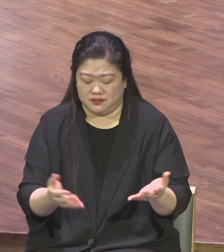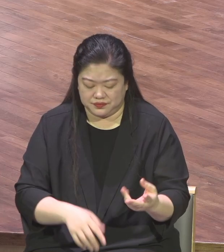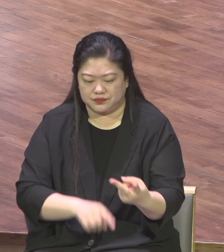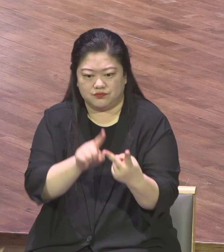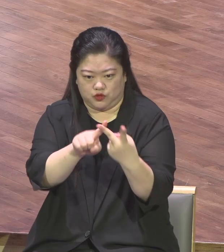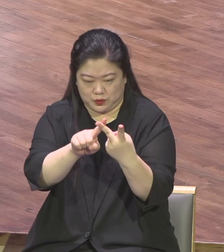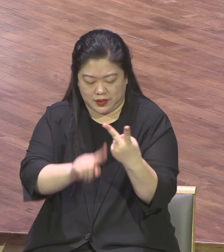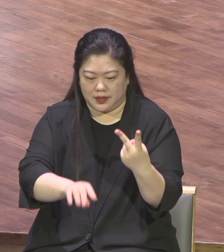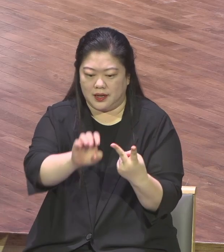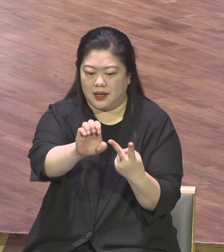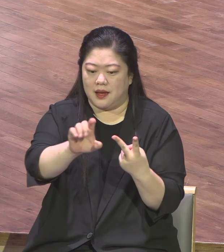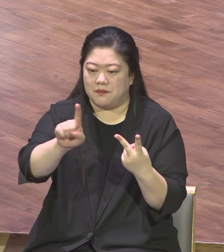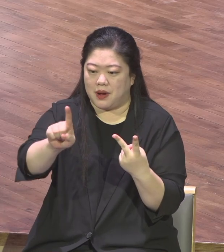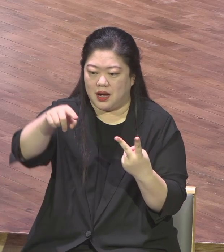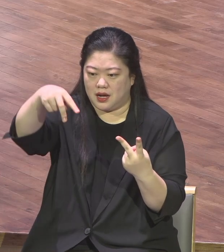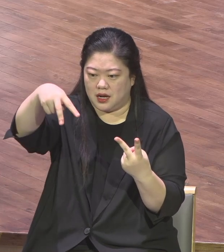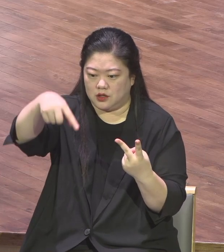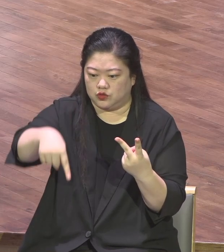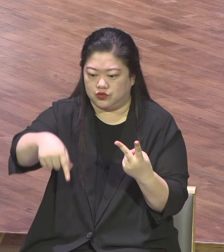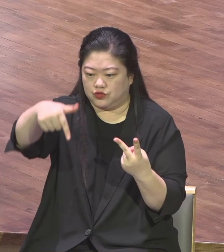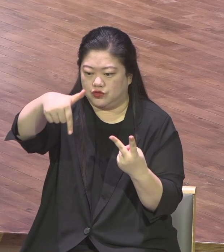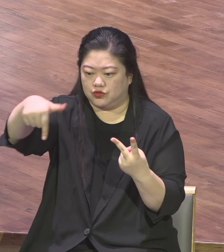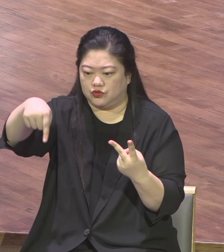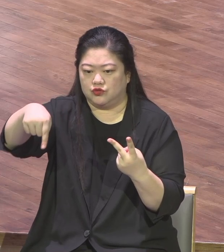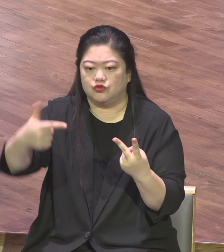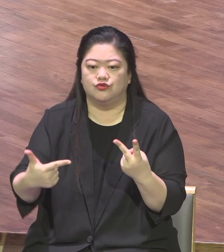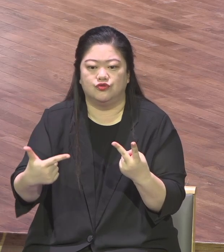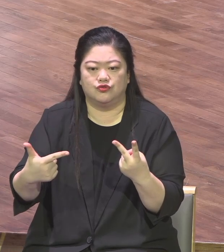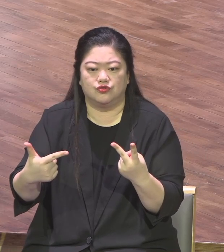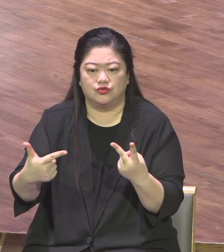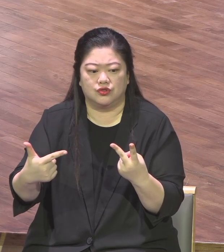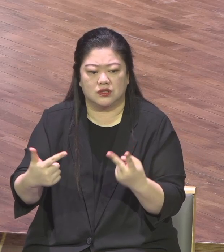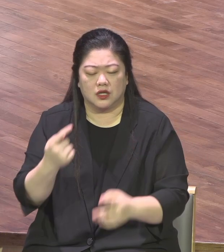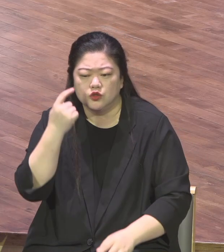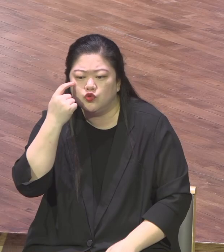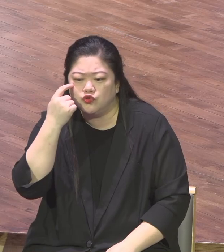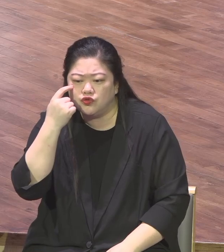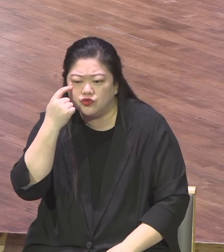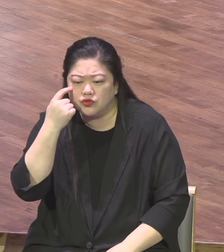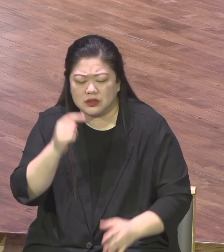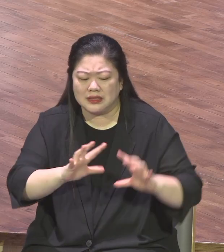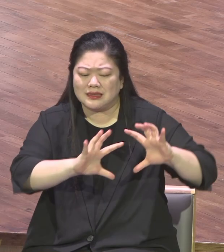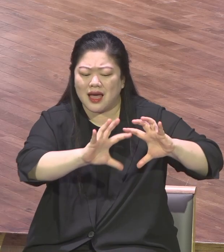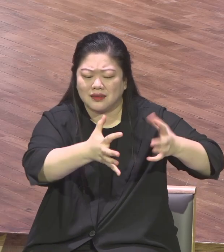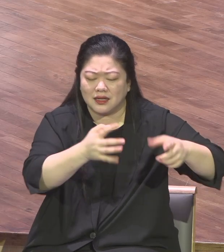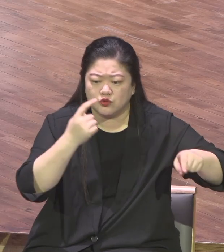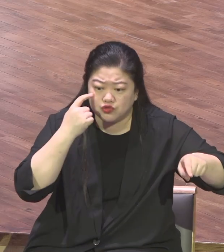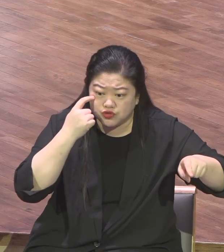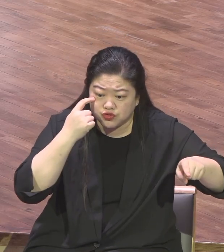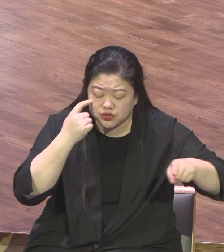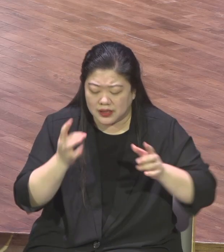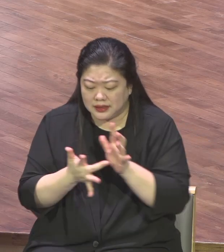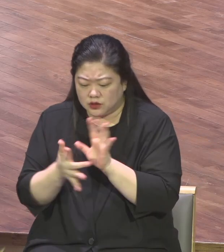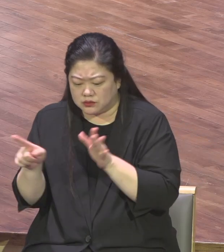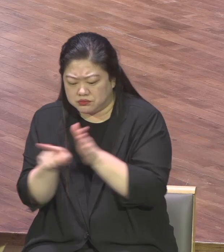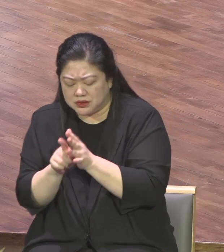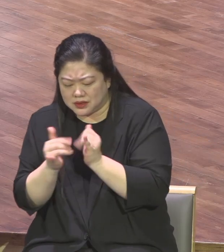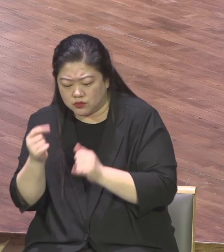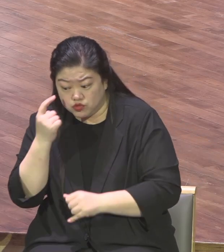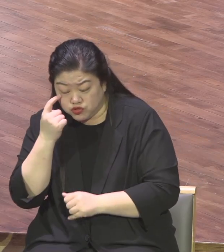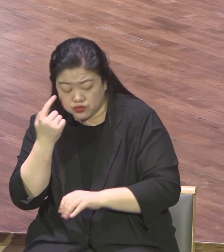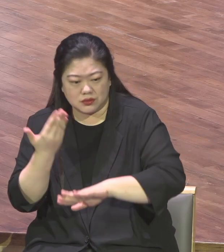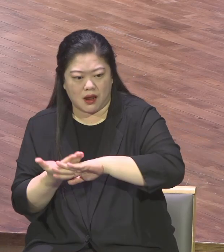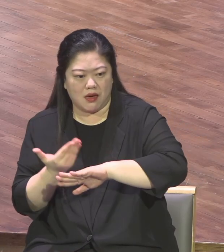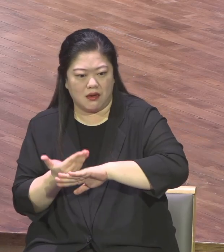눈을 가져야 돼. 세상 사람들은 볼 수도 없는 눈을 가지고 이 사명을 가지고 시대 보는 눈이 열려야